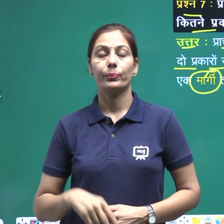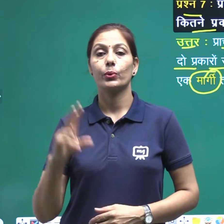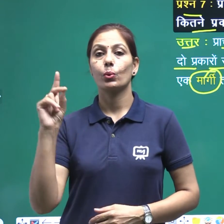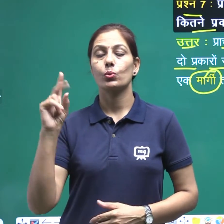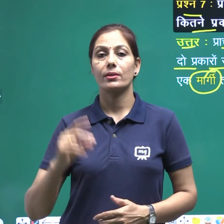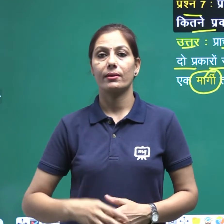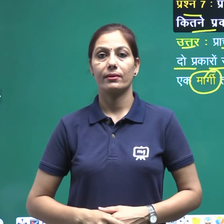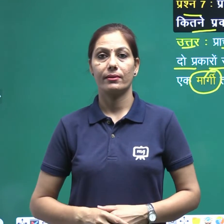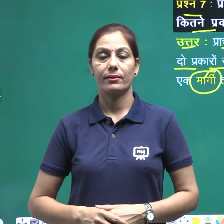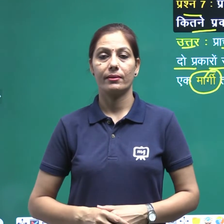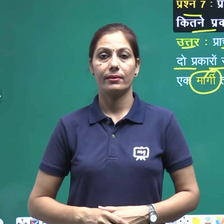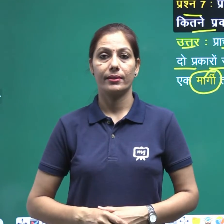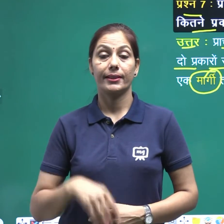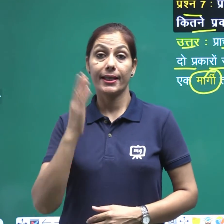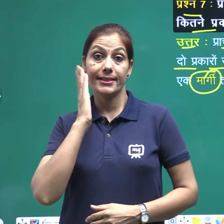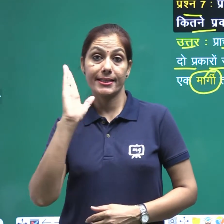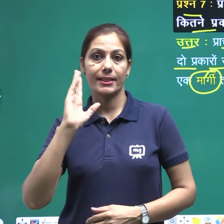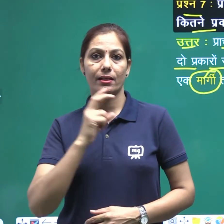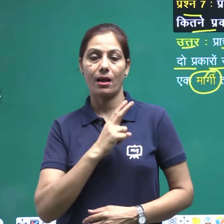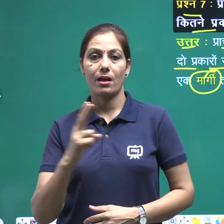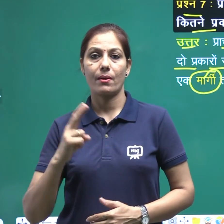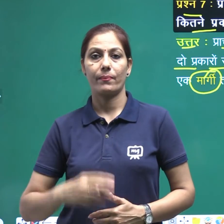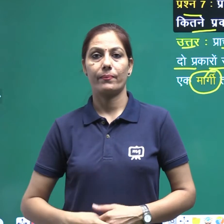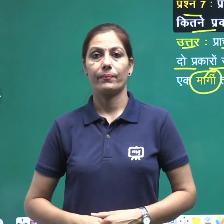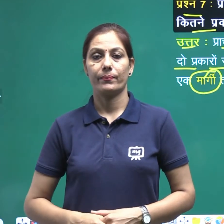दूसरा देसी संगीत।